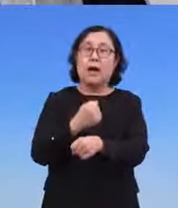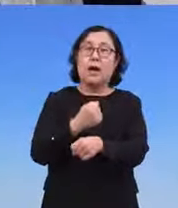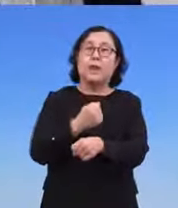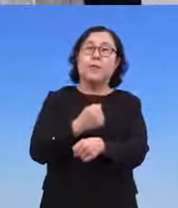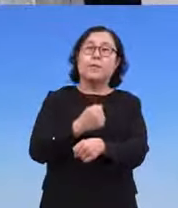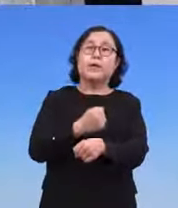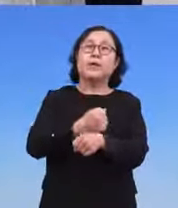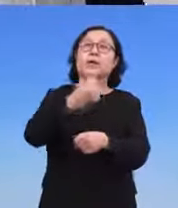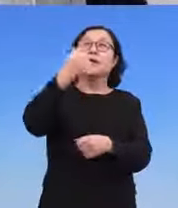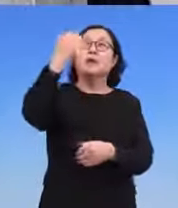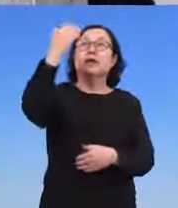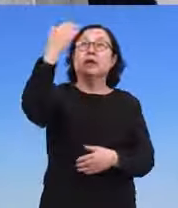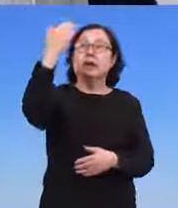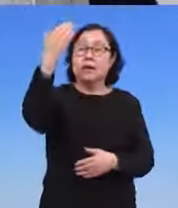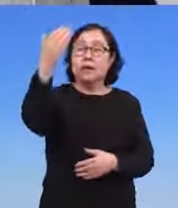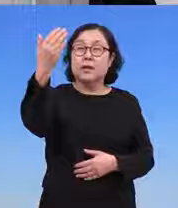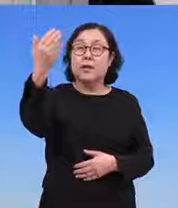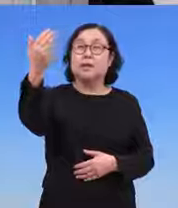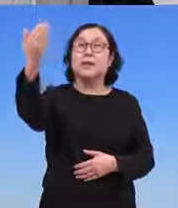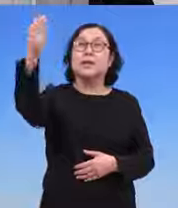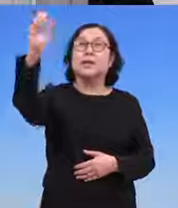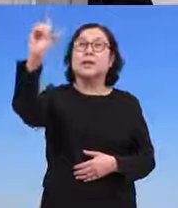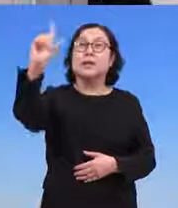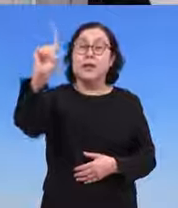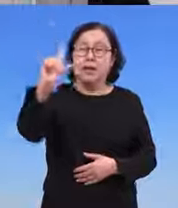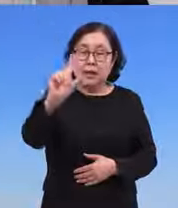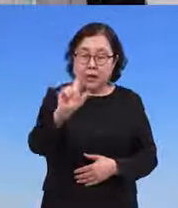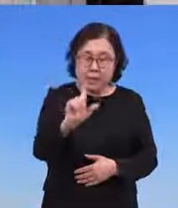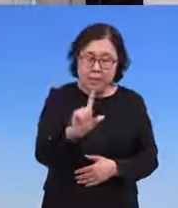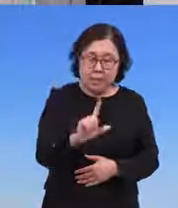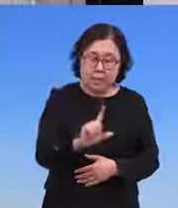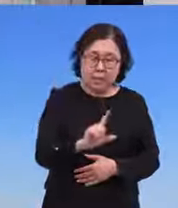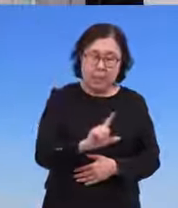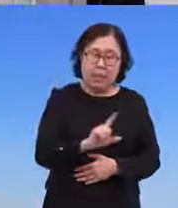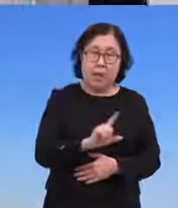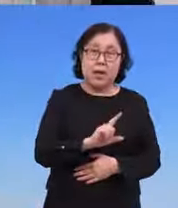오직 예수, 그 이름의 크신 능력,